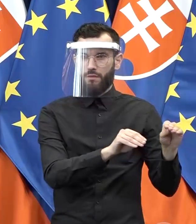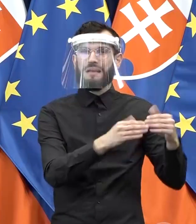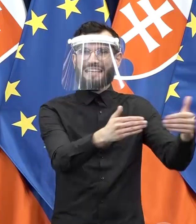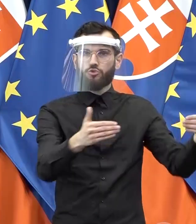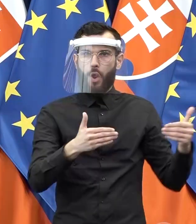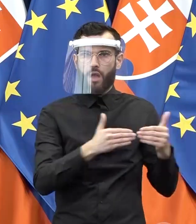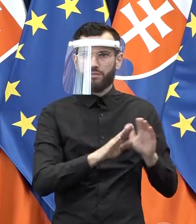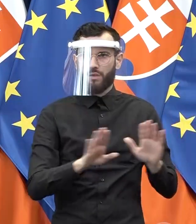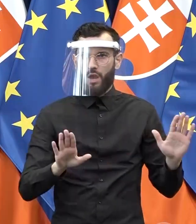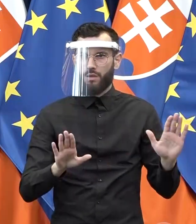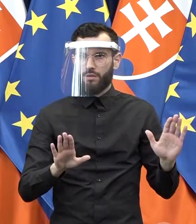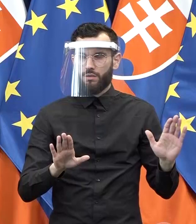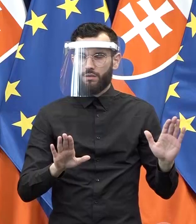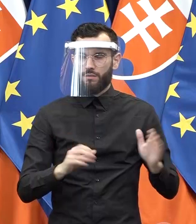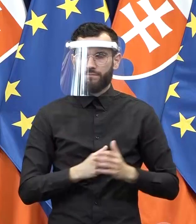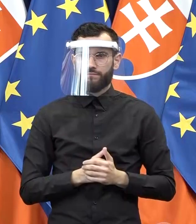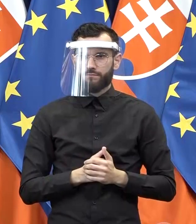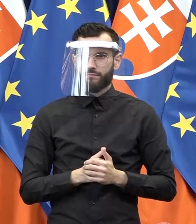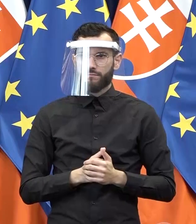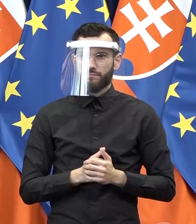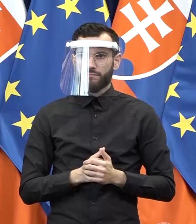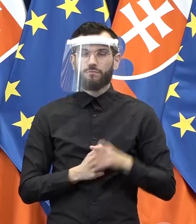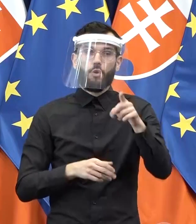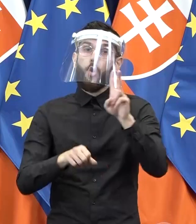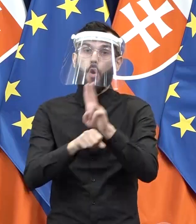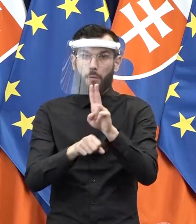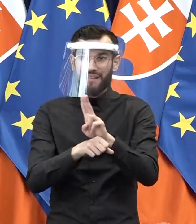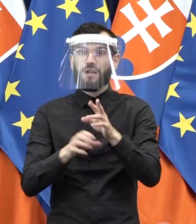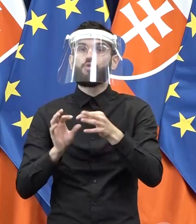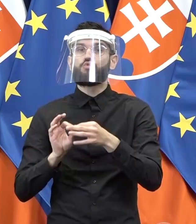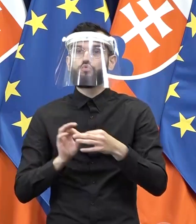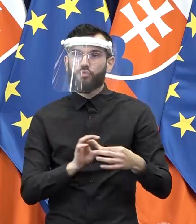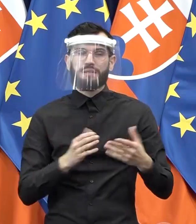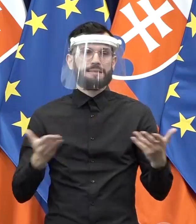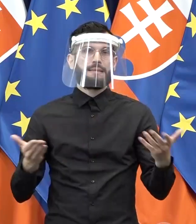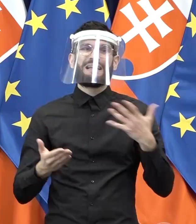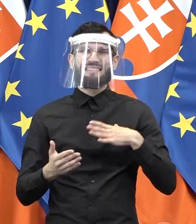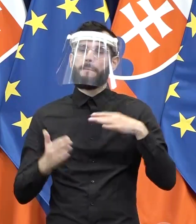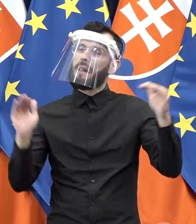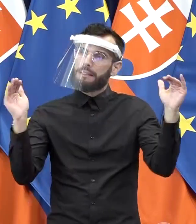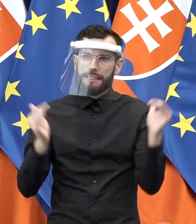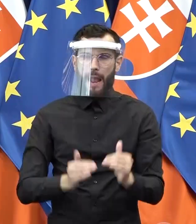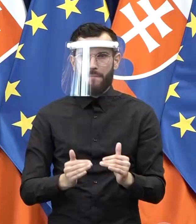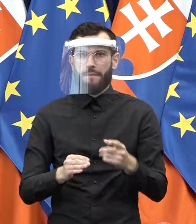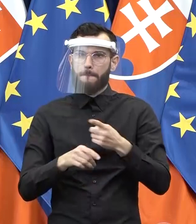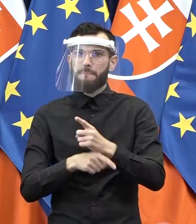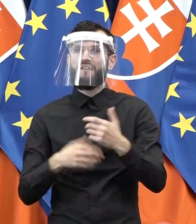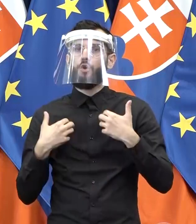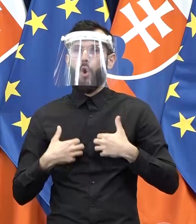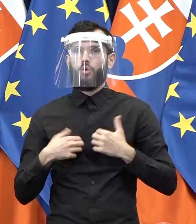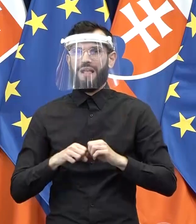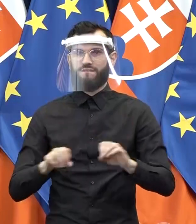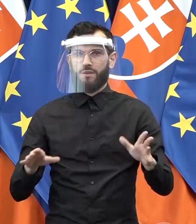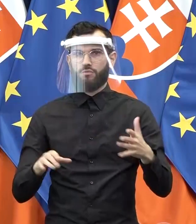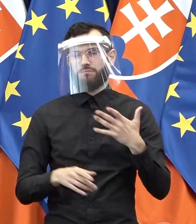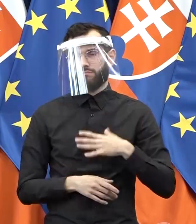izolovaní, kým nebudú vyliečení. Takže tieto opatrenia smerujú ale teda k tomu, aby sme minimalizovali pravdepodobnosť nákazí, aby som tak